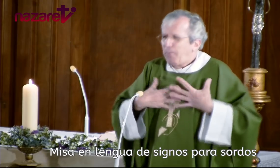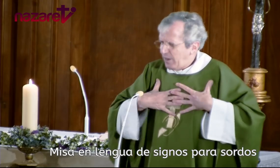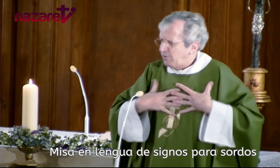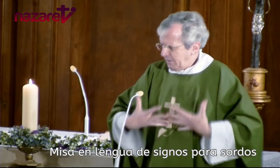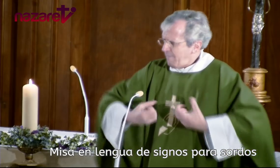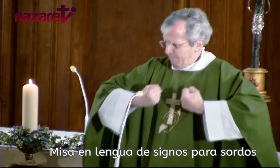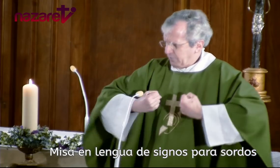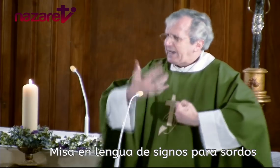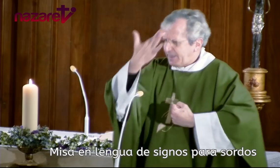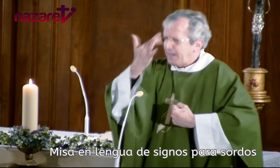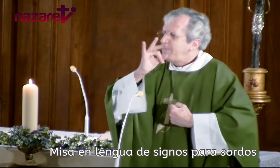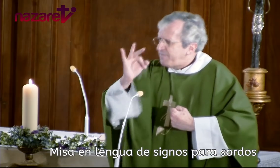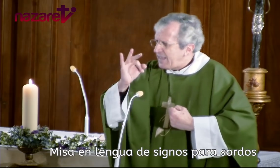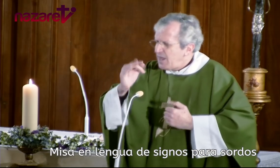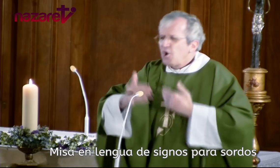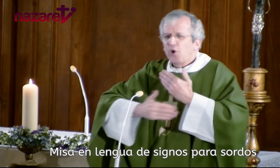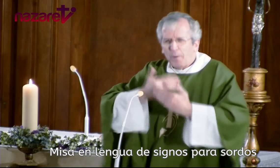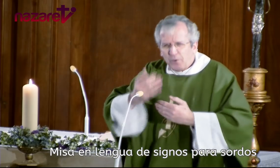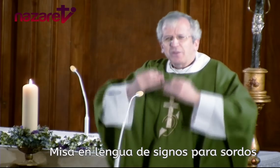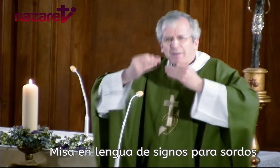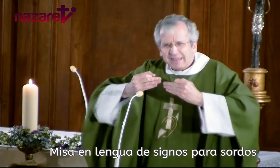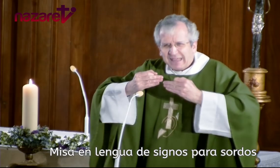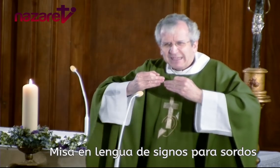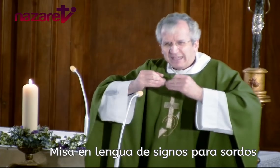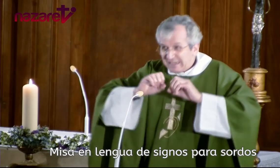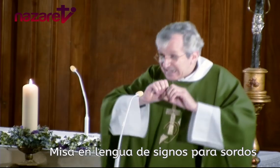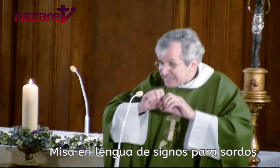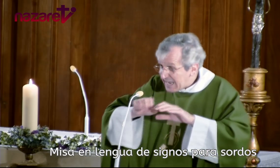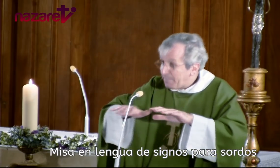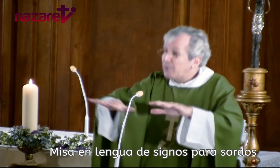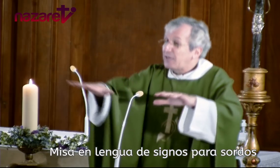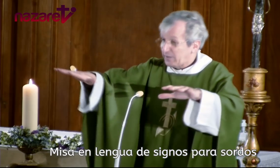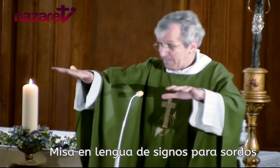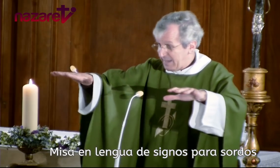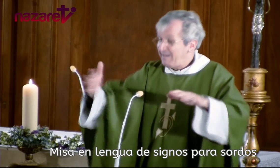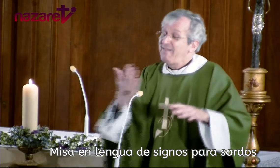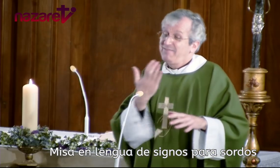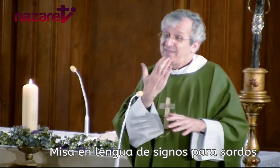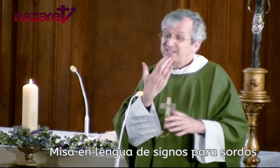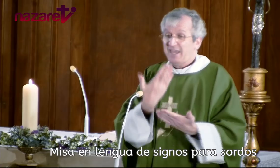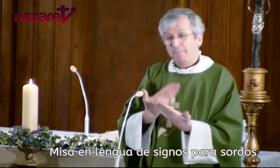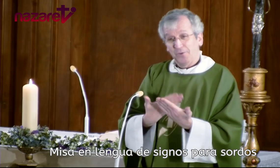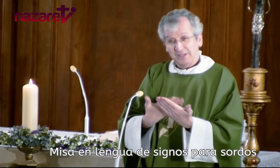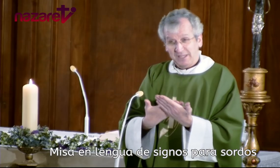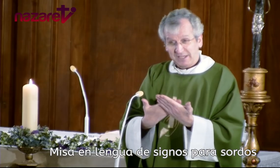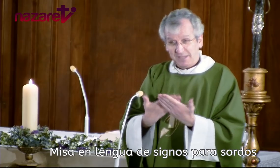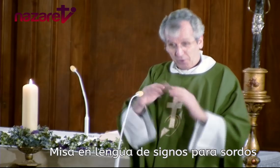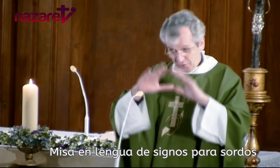puedo fortalecer mi fe? ¿Cómo puedo de verdad ser portador también de ese ejemplo, de este testimonio